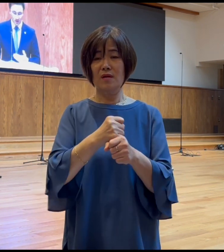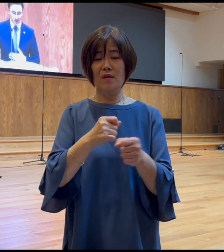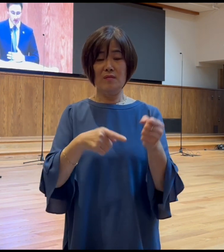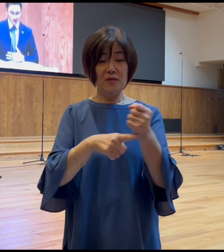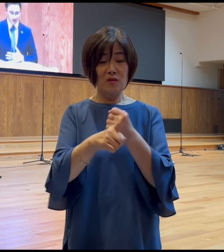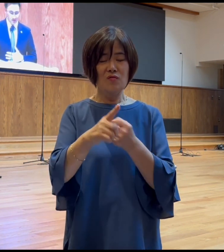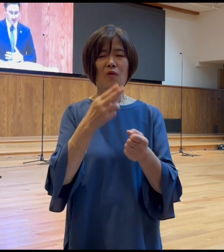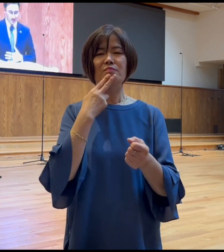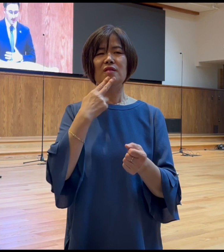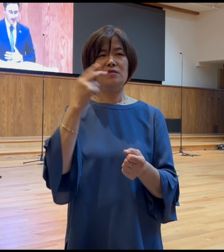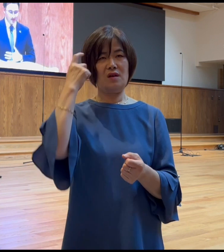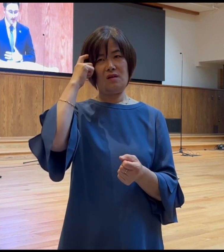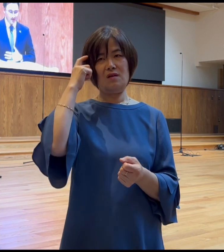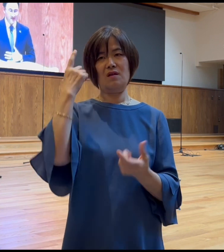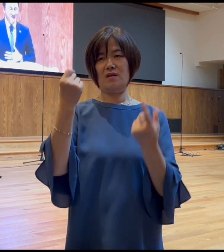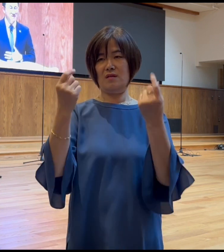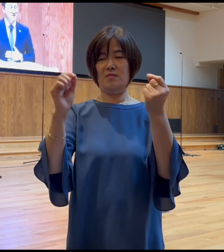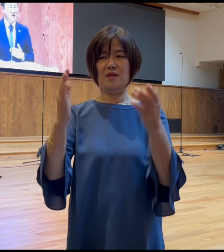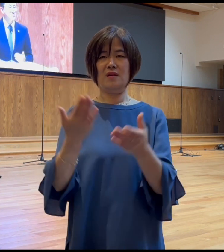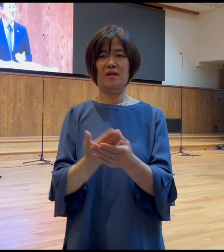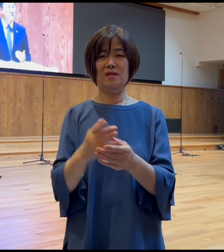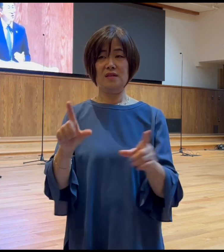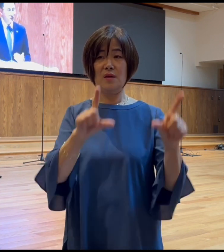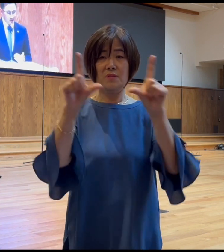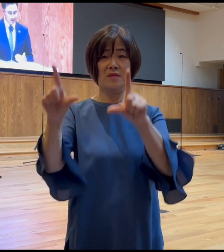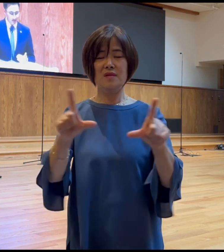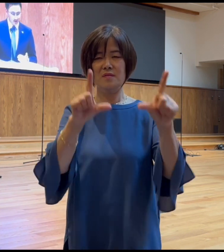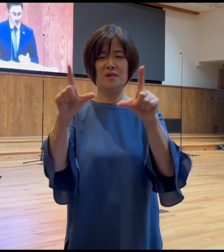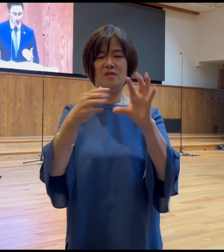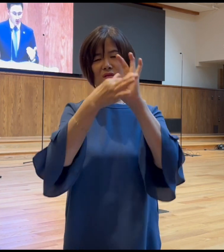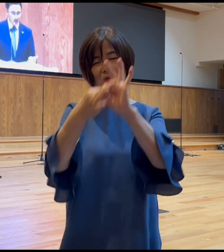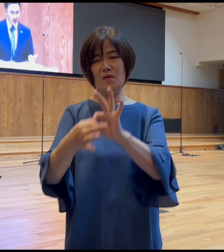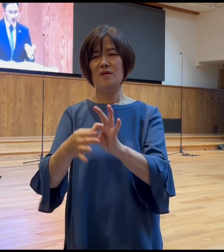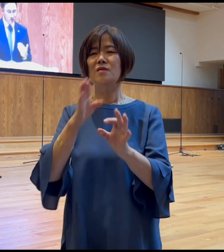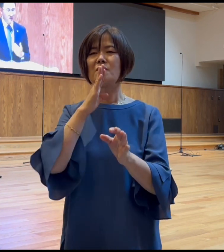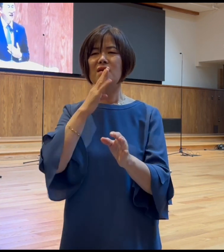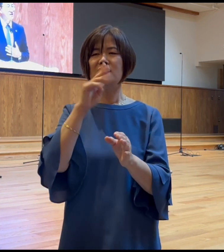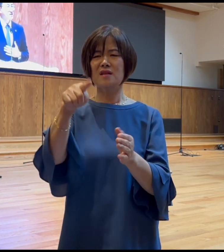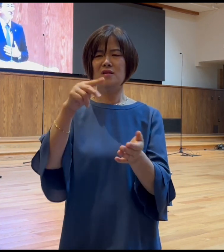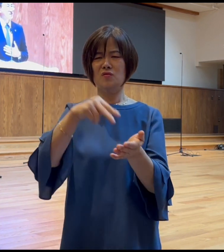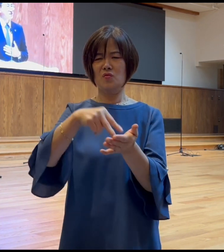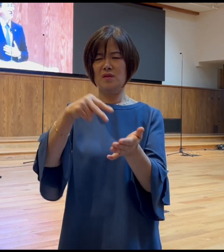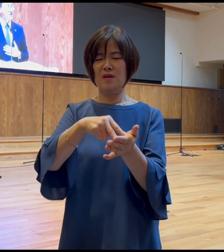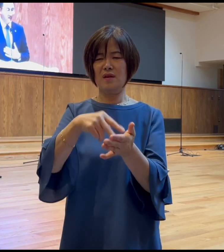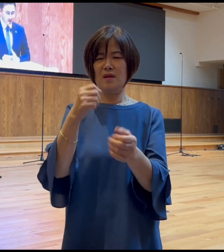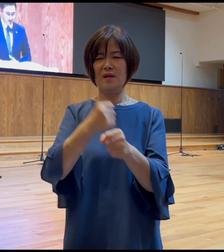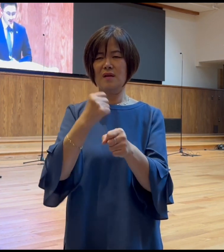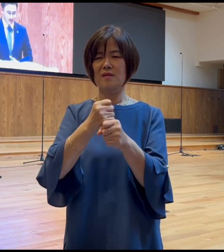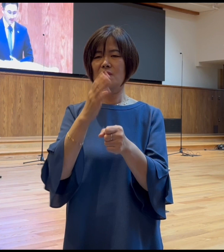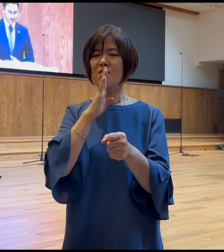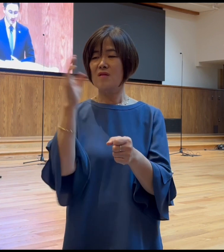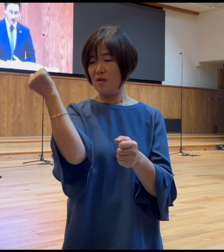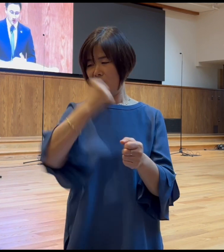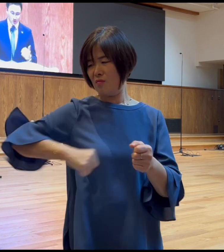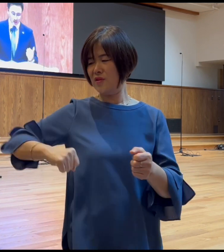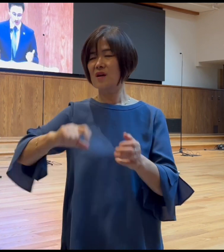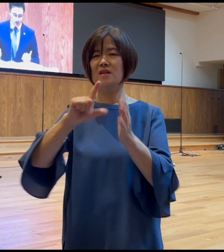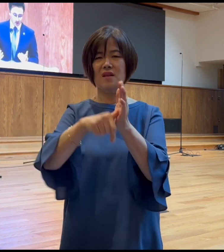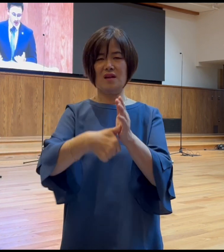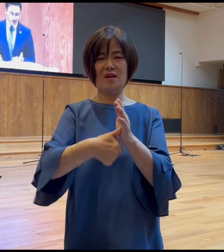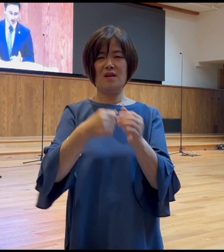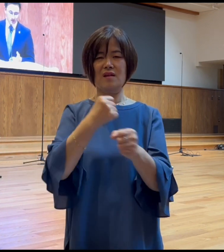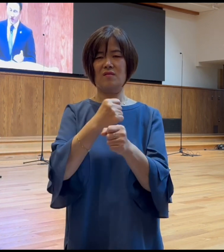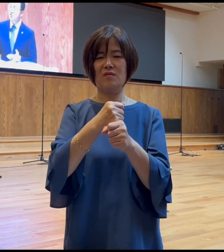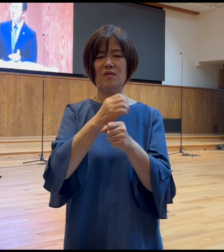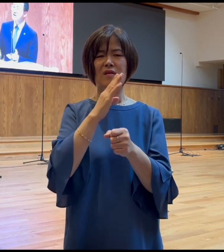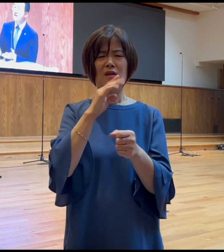없다라고 여기는 것입니다. 살면서 때로는 이 존재가 부정당하는 일들이 세상에 있습니다. 존재가